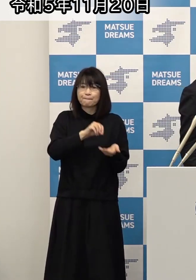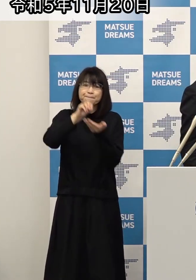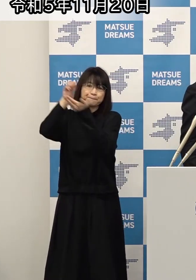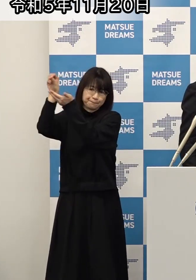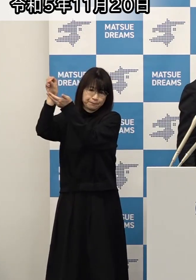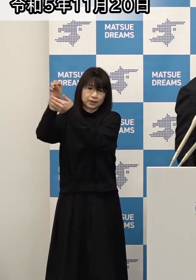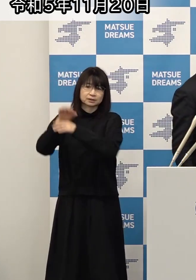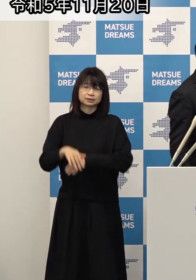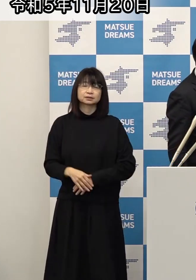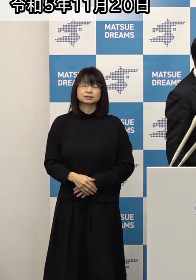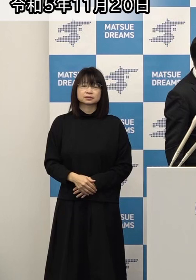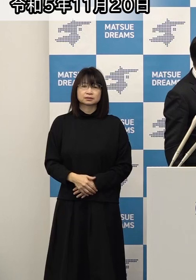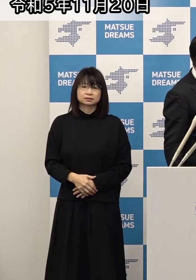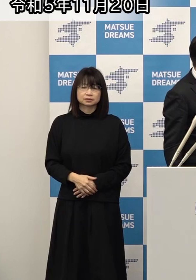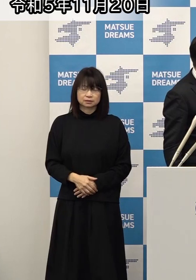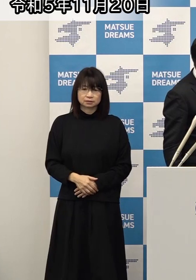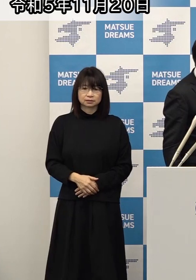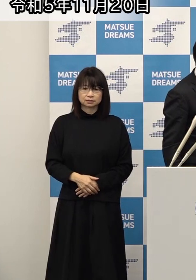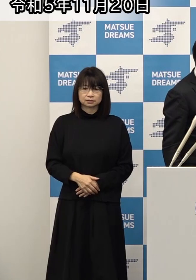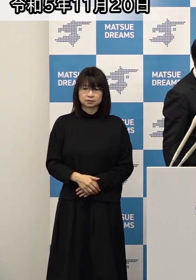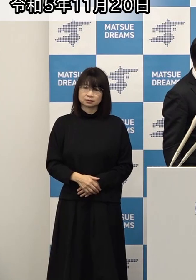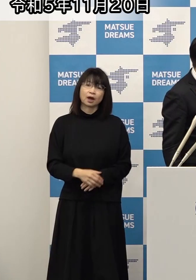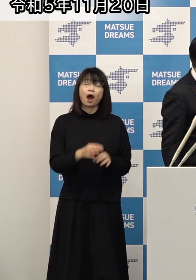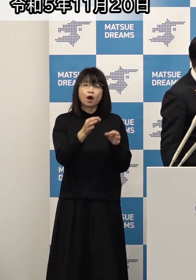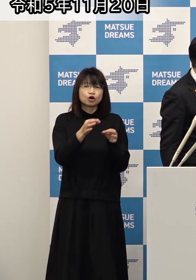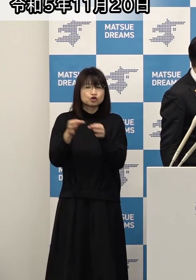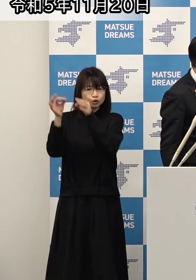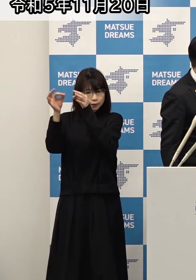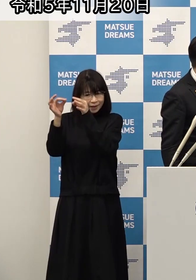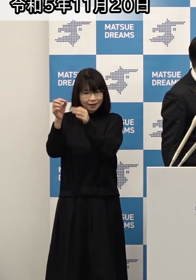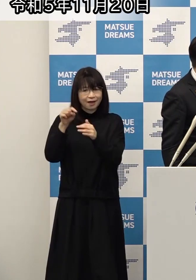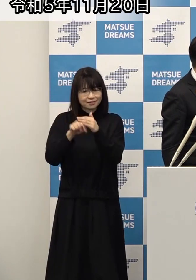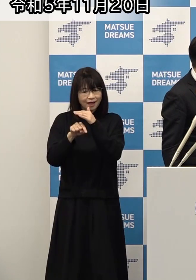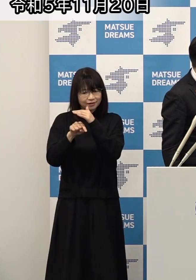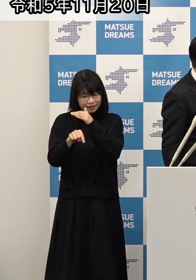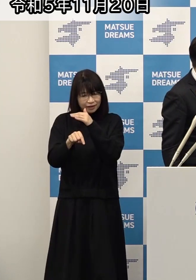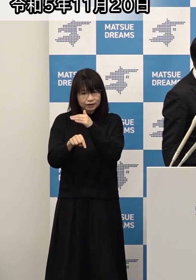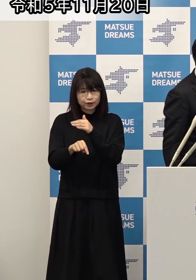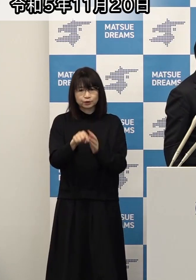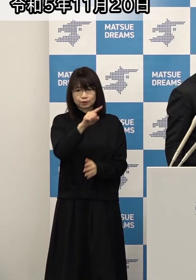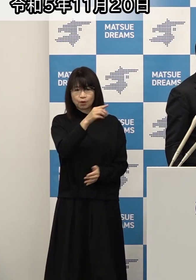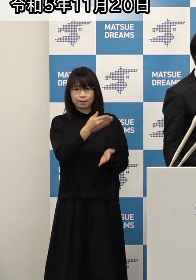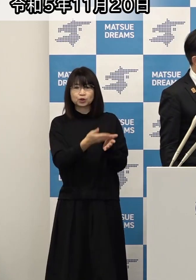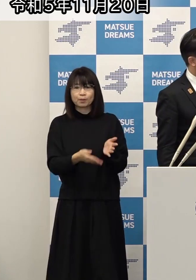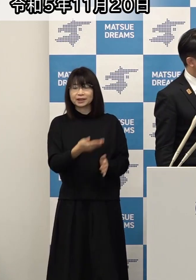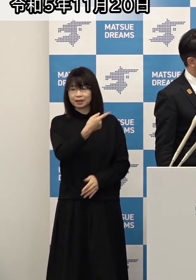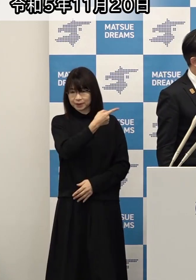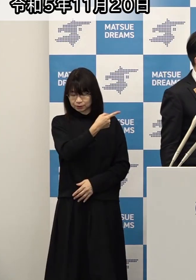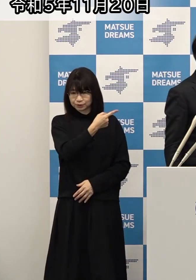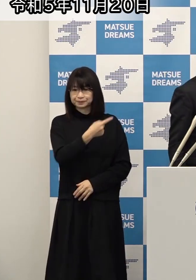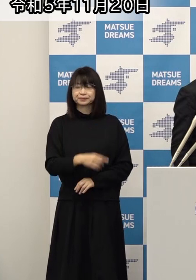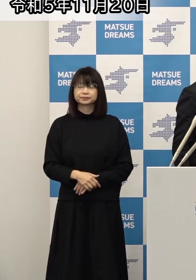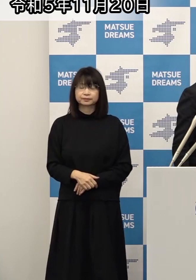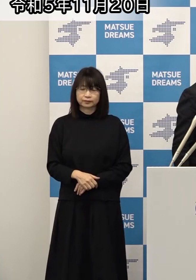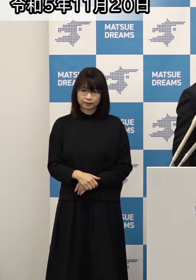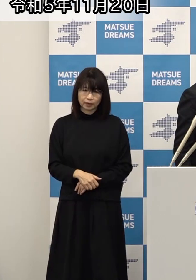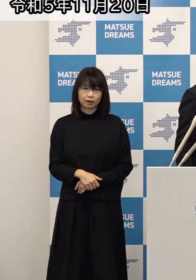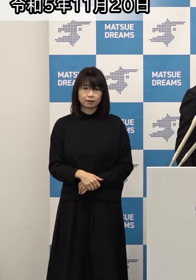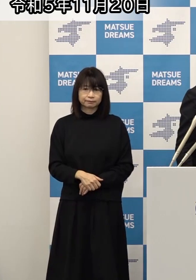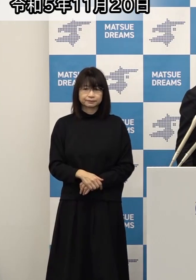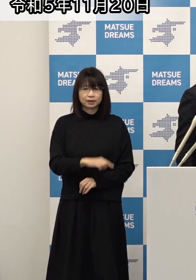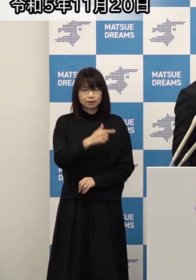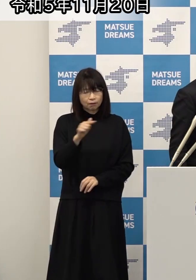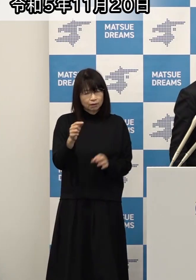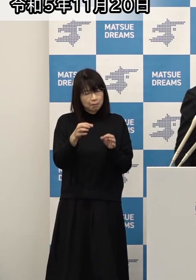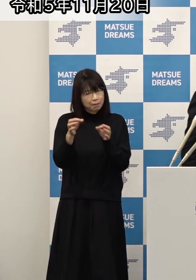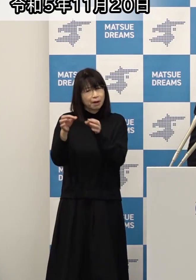なります。主な増額の要因というのをまとめておりますが、区域工事等でですね、費用がかさんでいるということにな